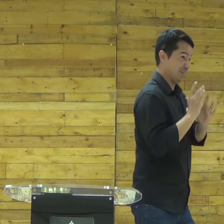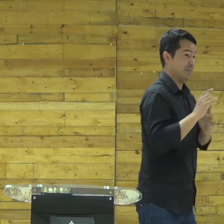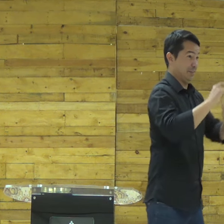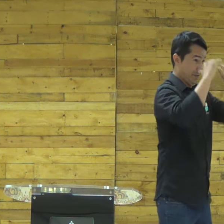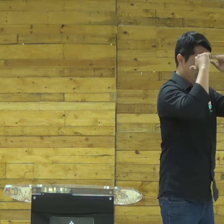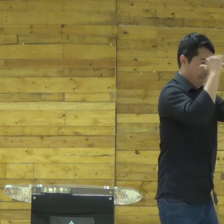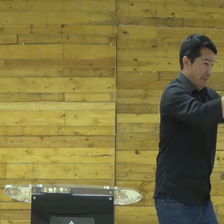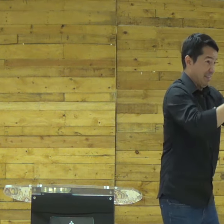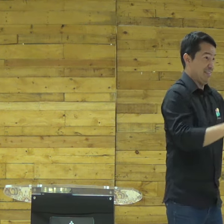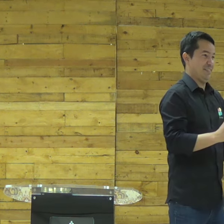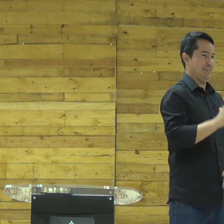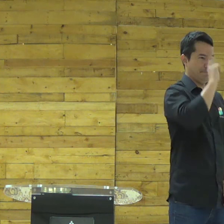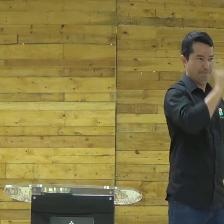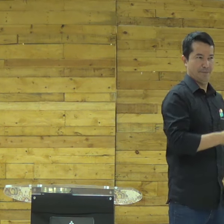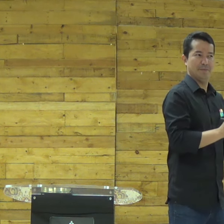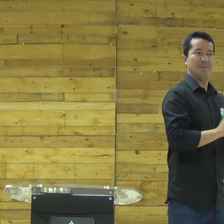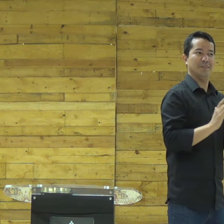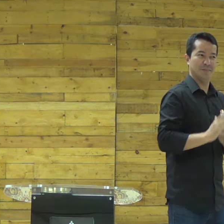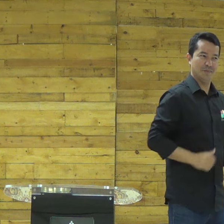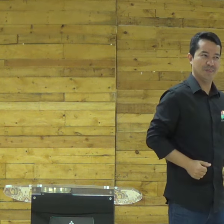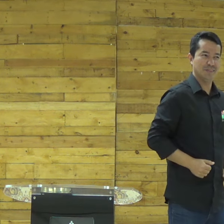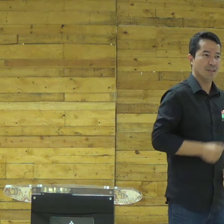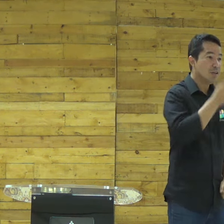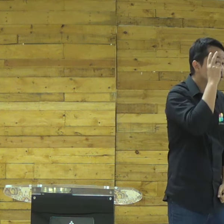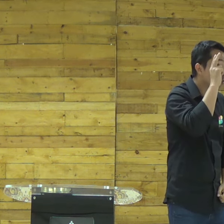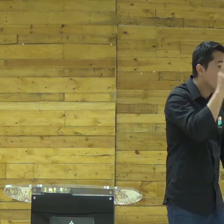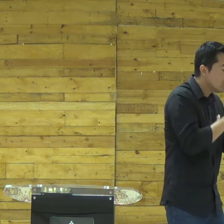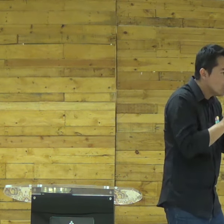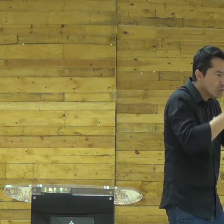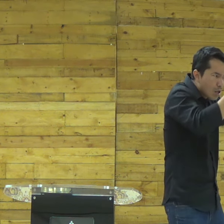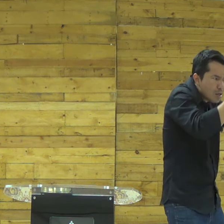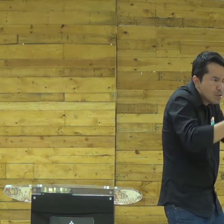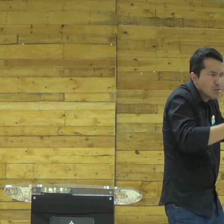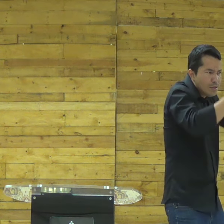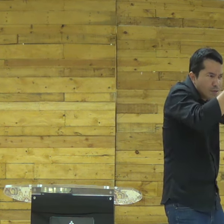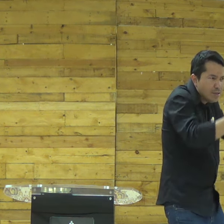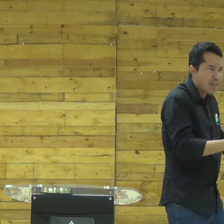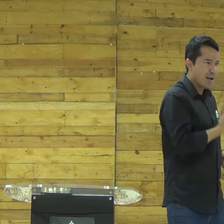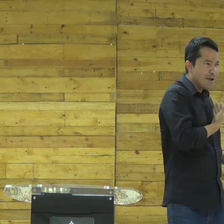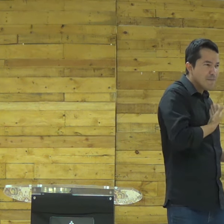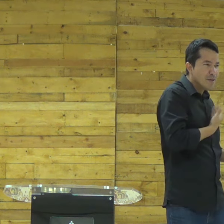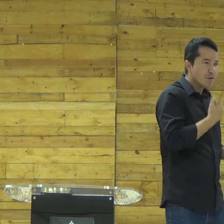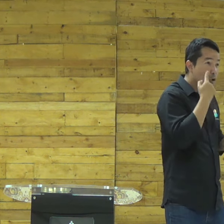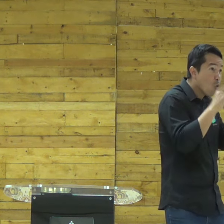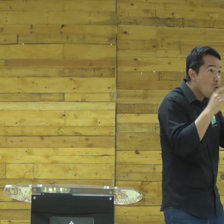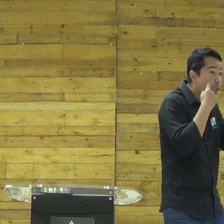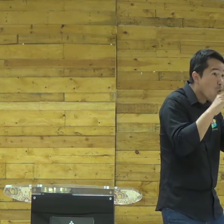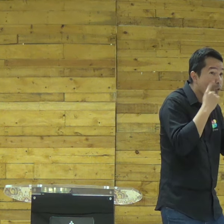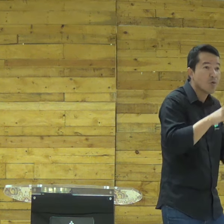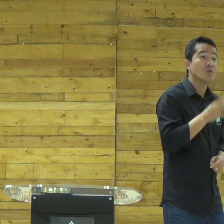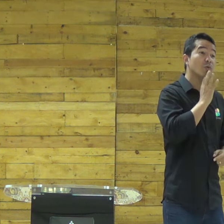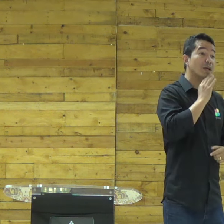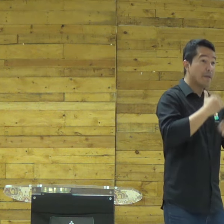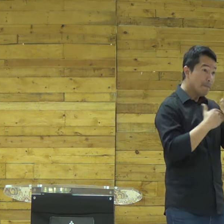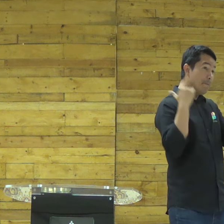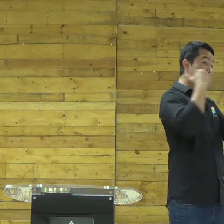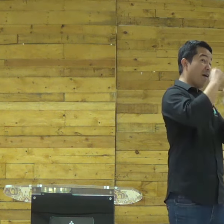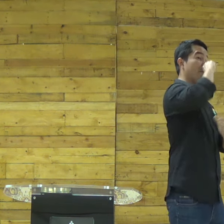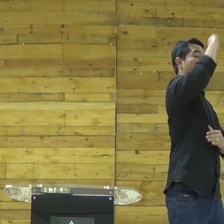verdadeiramente ama Jesus você obedece o mandamento e conta sobre a vida de Jesus sobre a